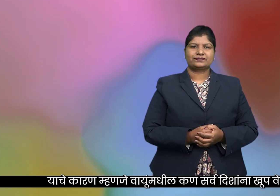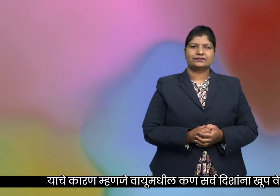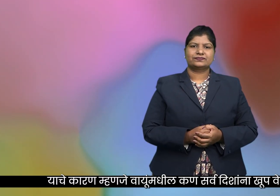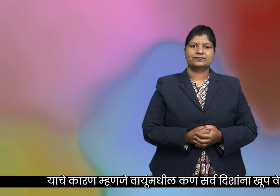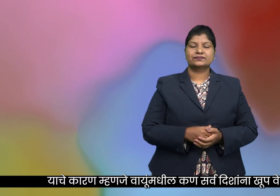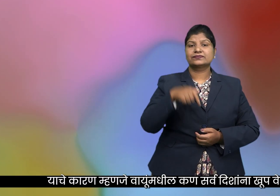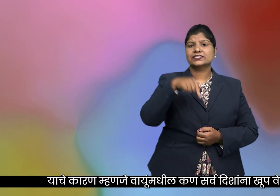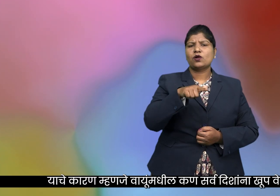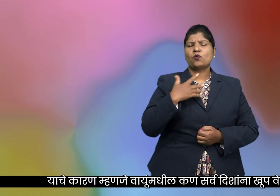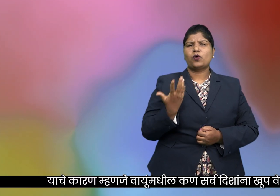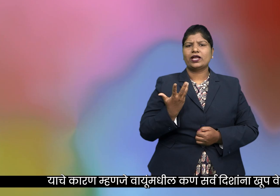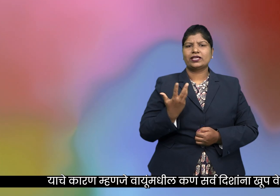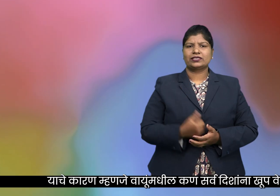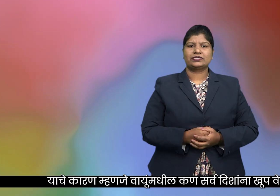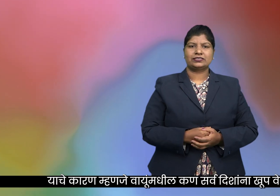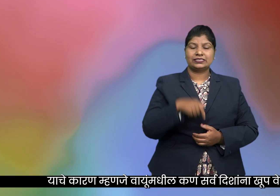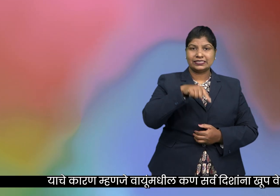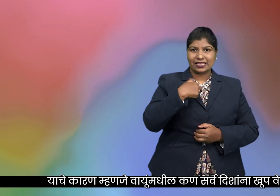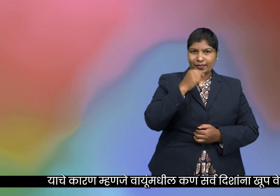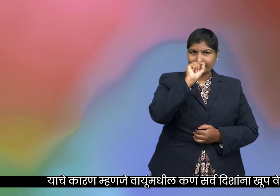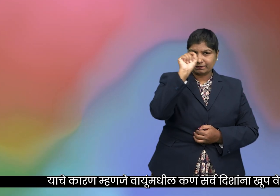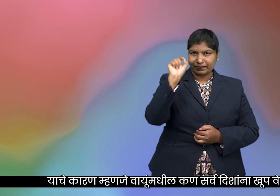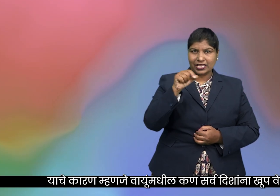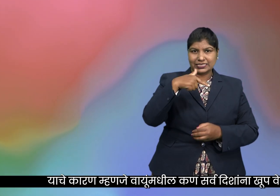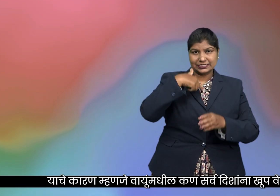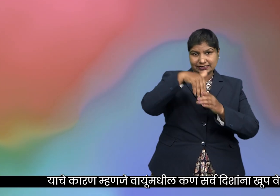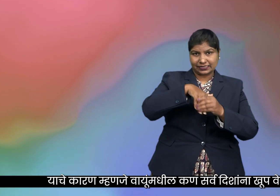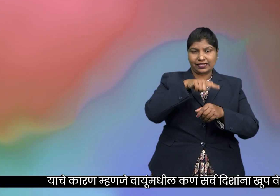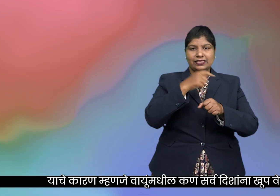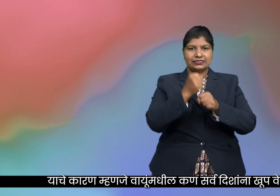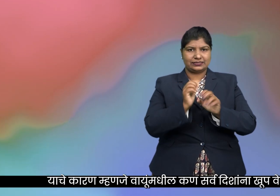याचे कारण म्हणजे वायूमधील कण सर्व दिशांना खूप वेगाने फिरतात.